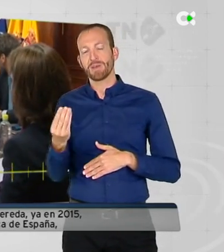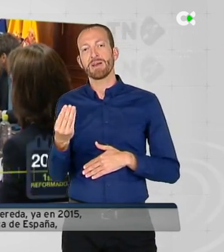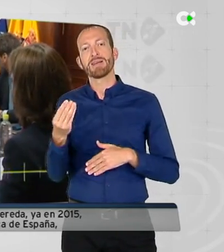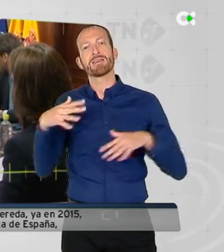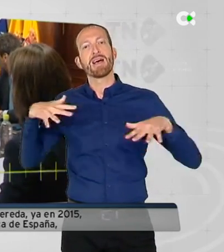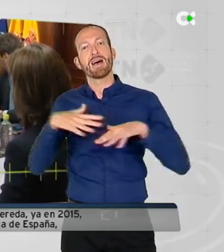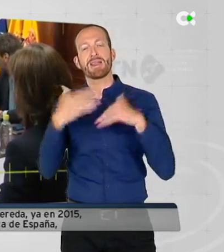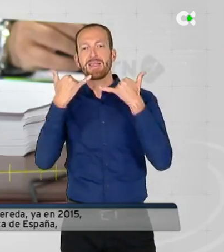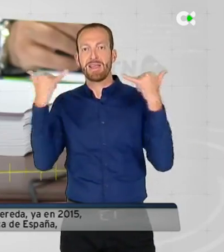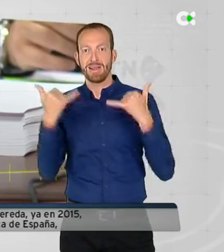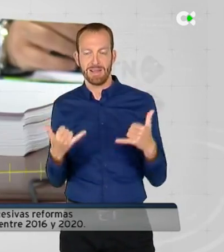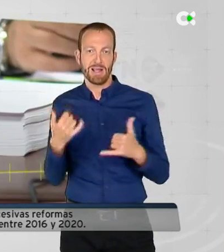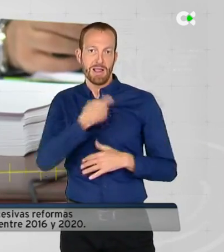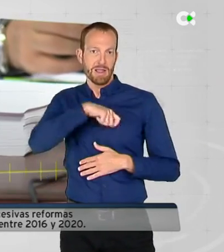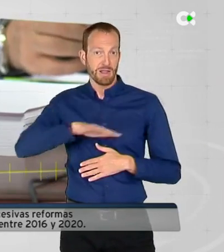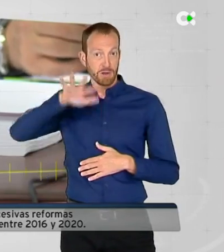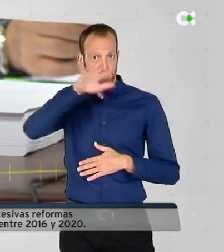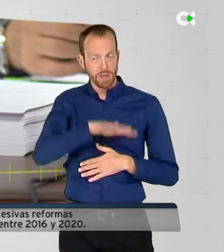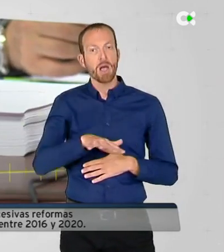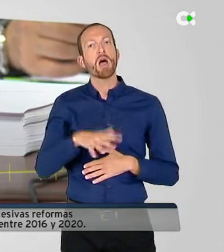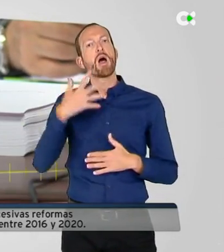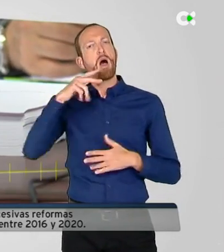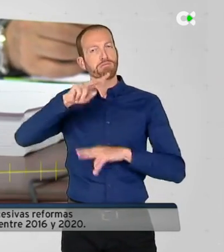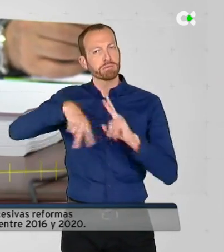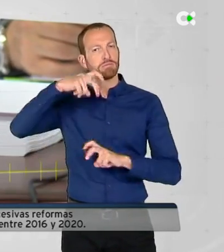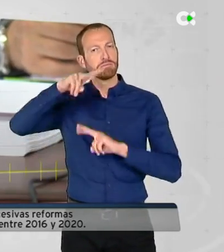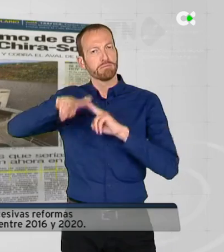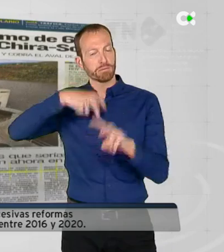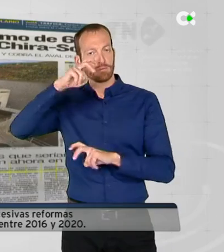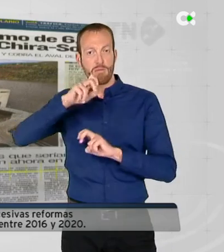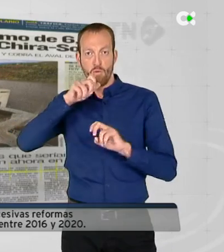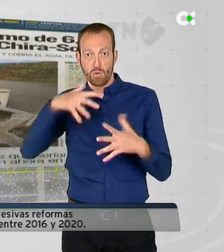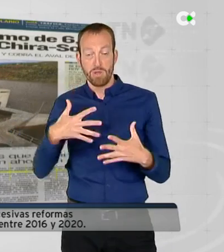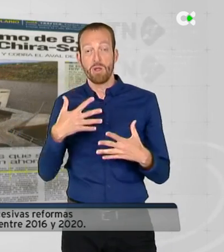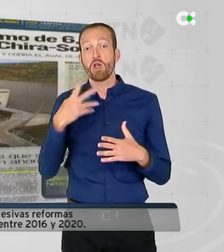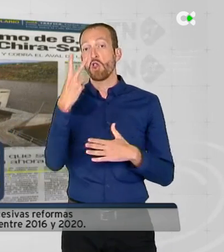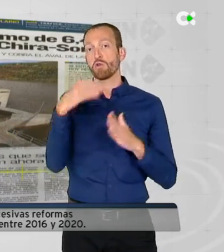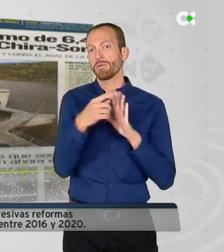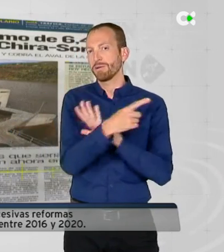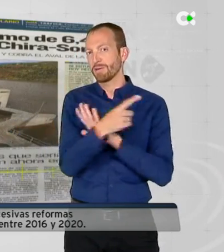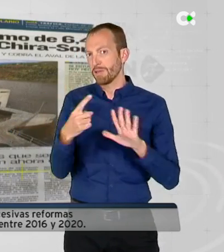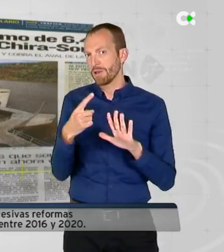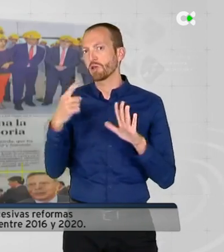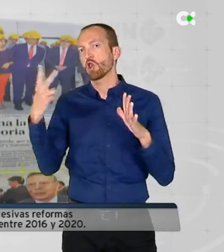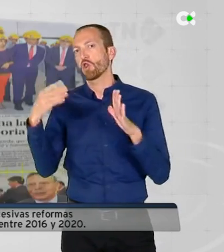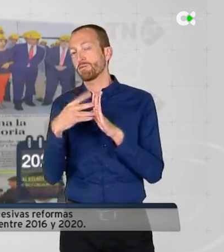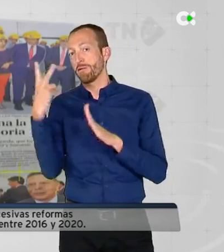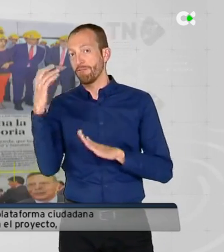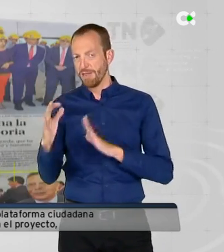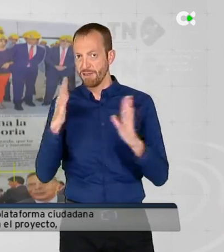Red Eléctrica de España. Que ejecuta sucesivas reformas y actualizaciones entre 2016 y 2020.